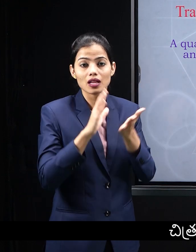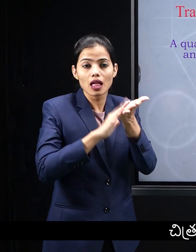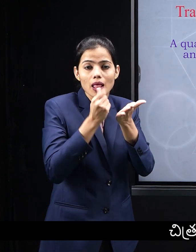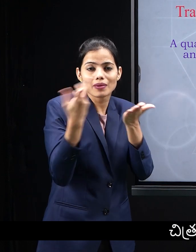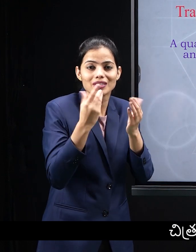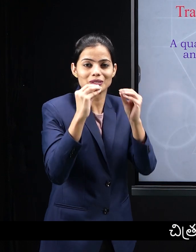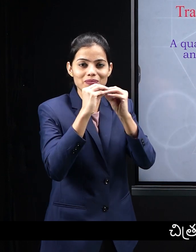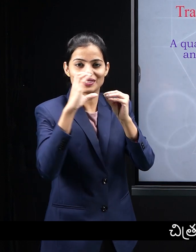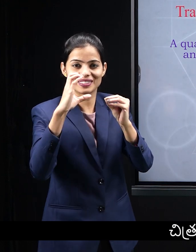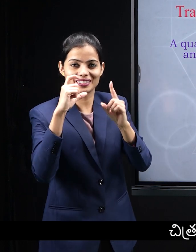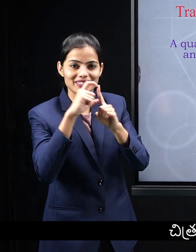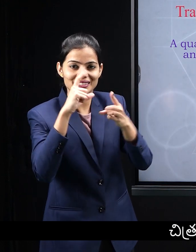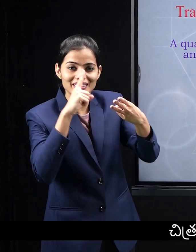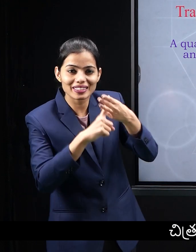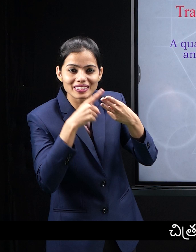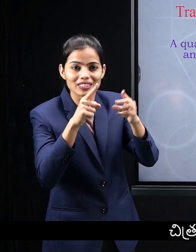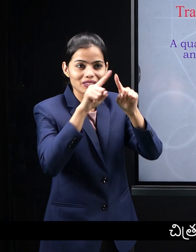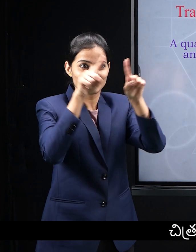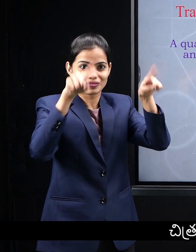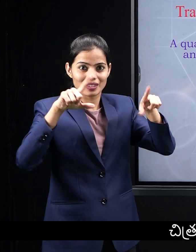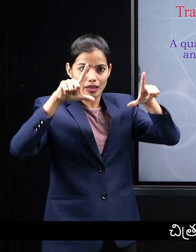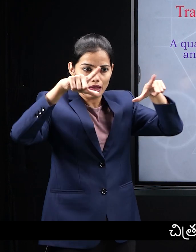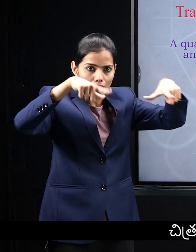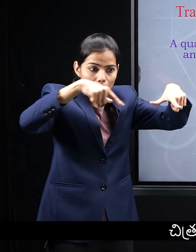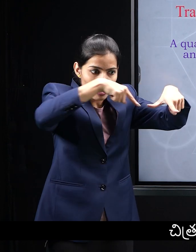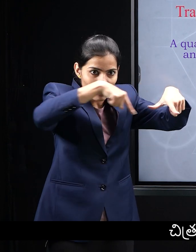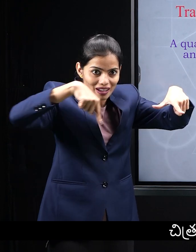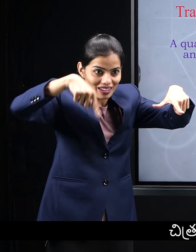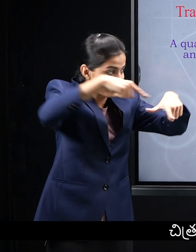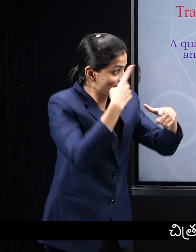చిత్రంలో BCDE ఒక ట్రెపీజియం.